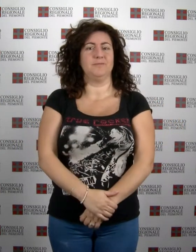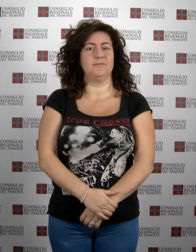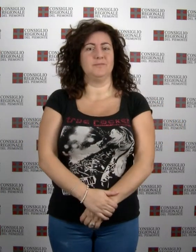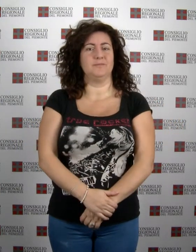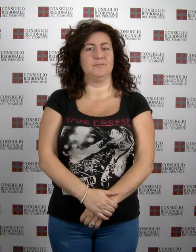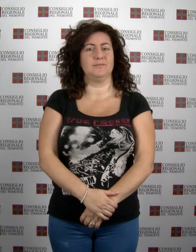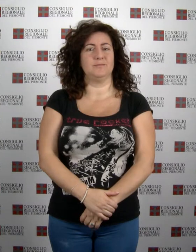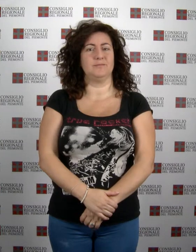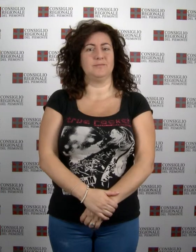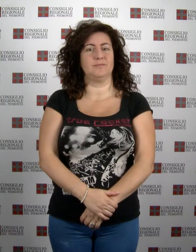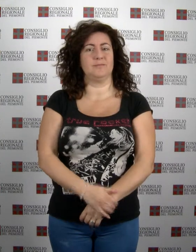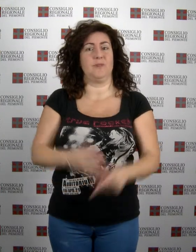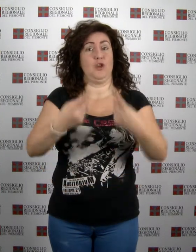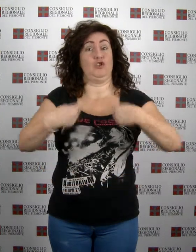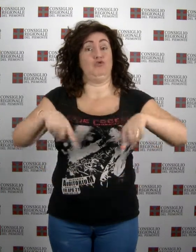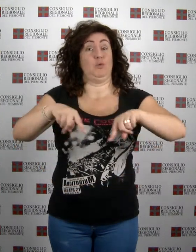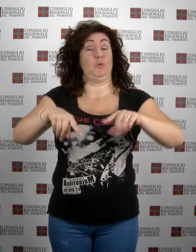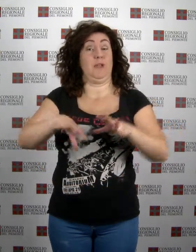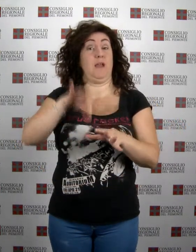Giunta delle elezioni.